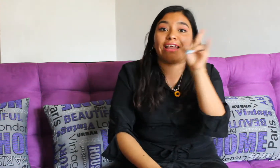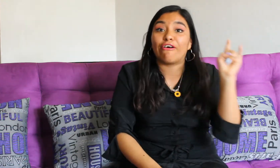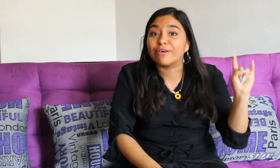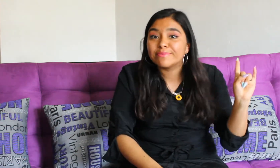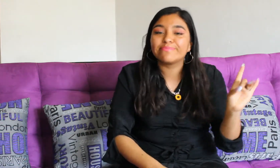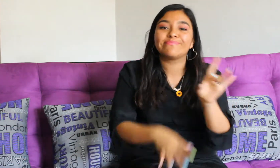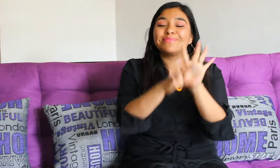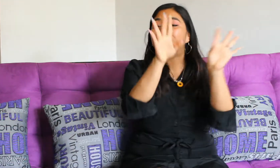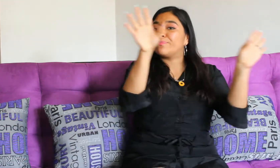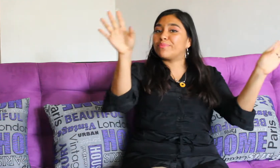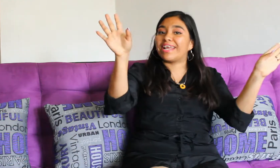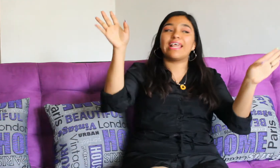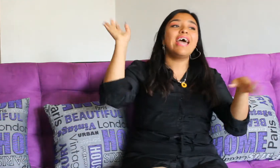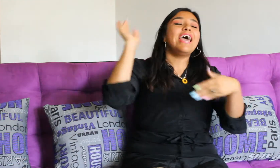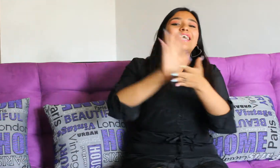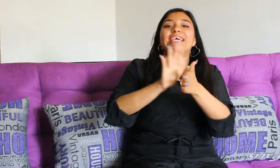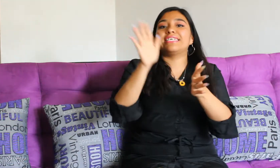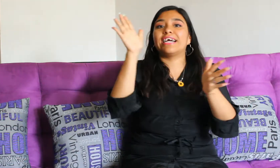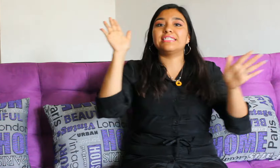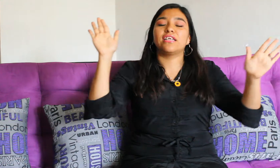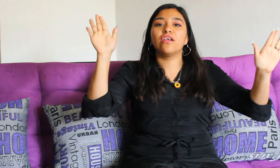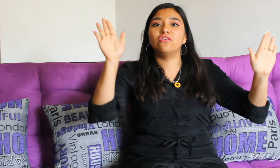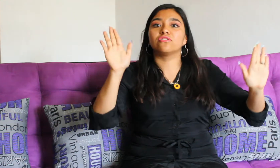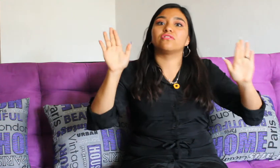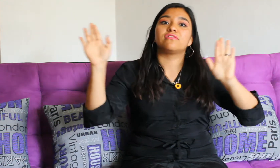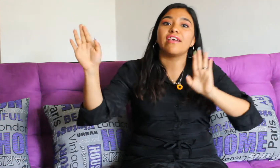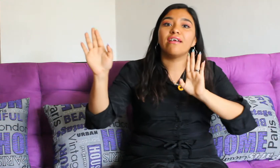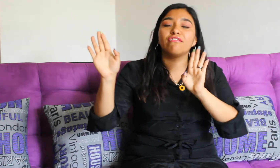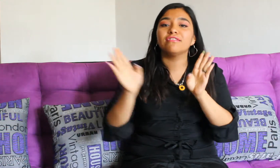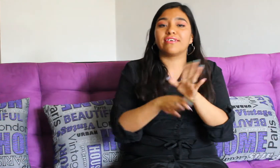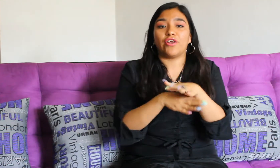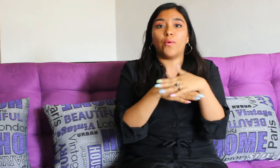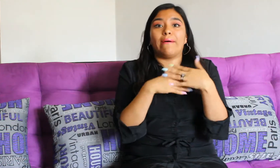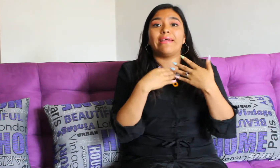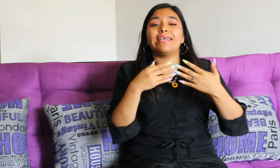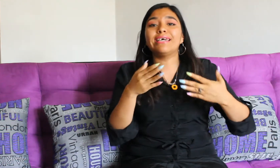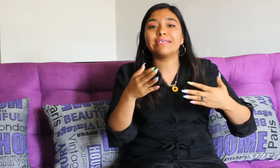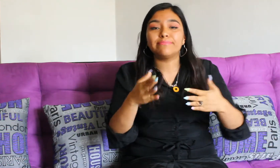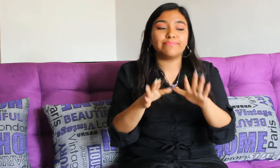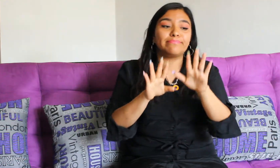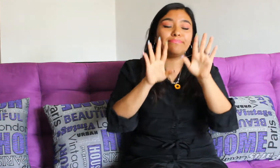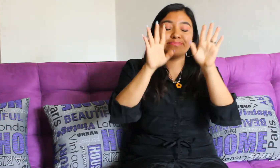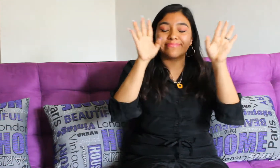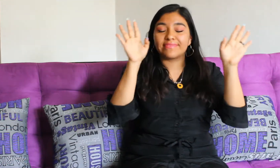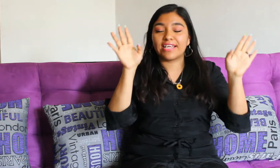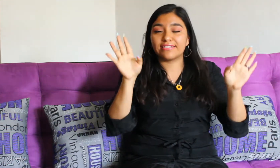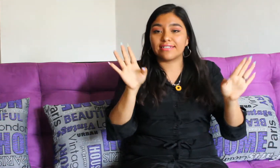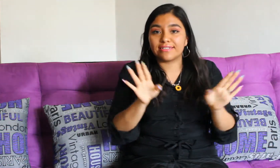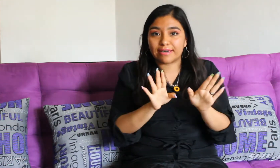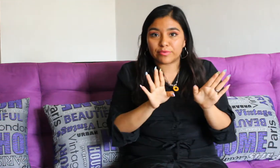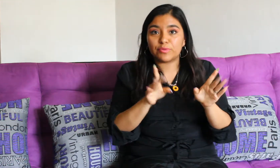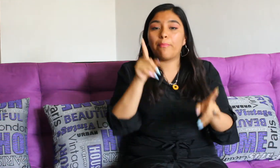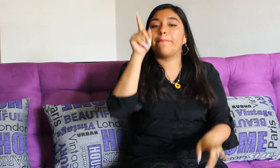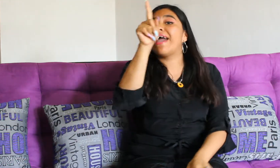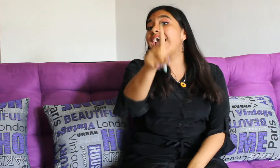no? Miren, que se cancelaron los conciertos, que no va a venir. Tristes estamos.